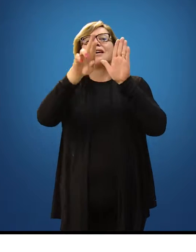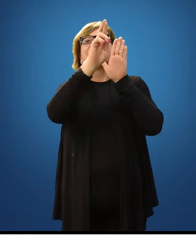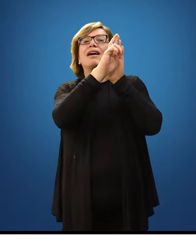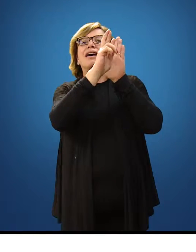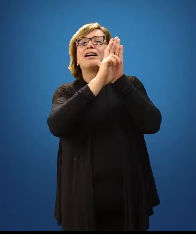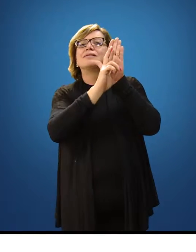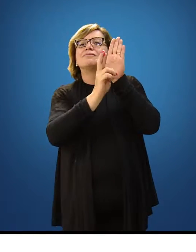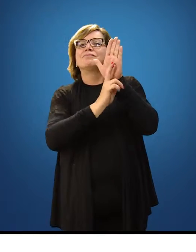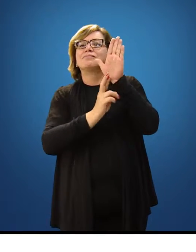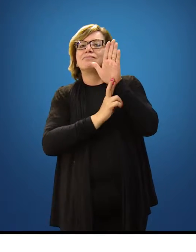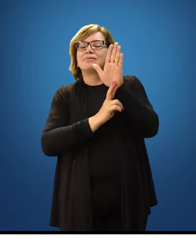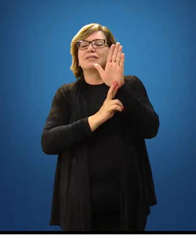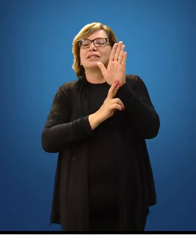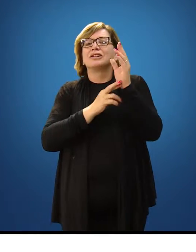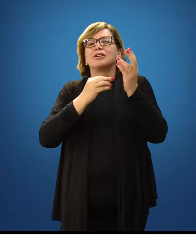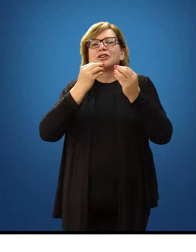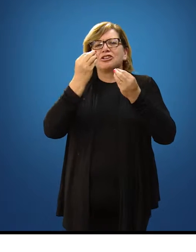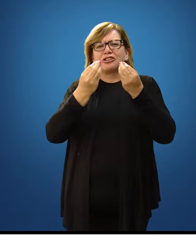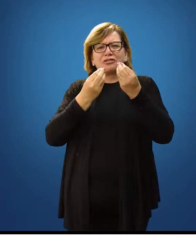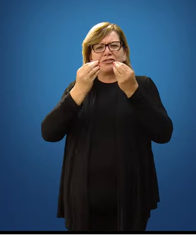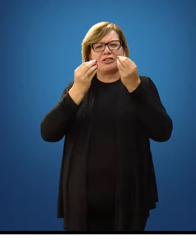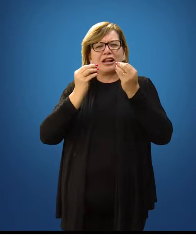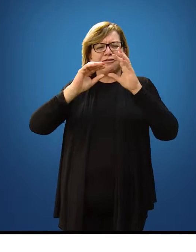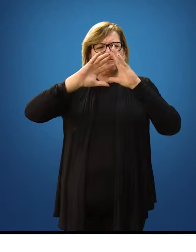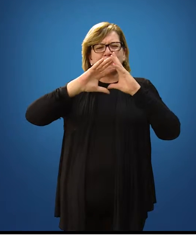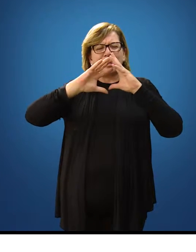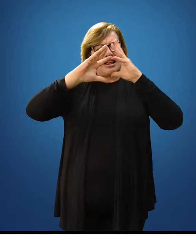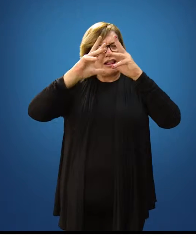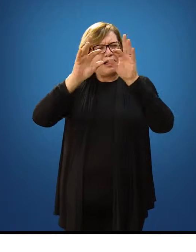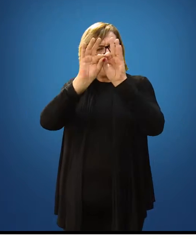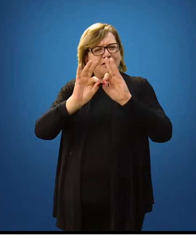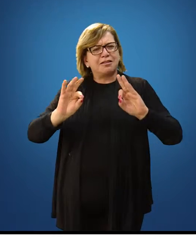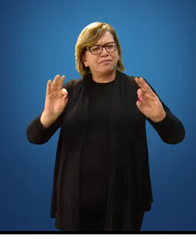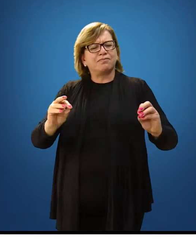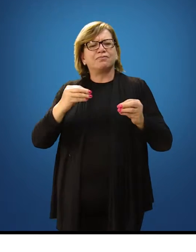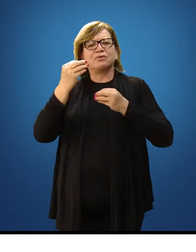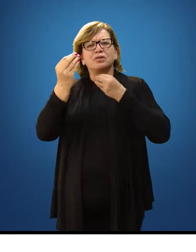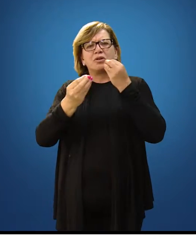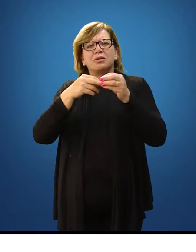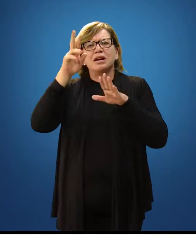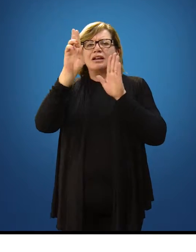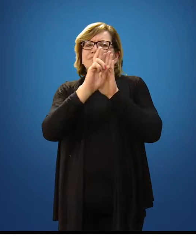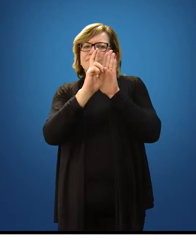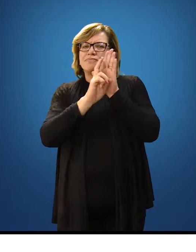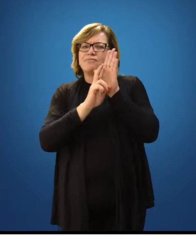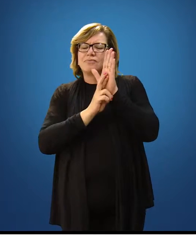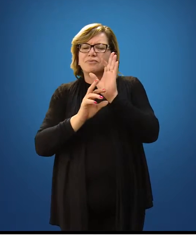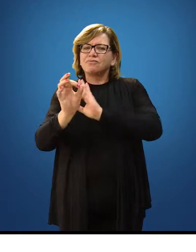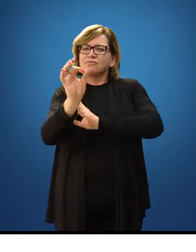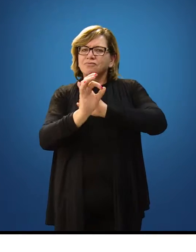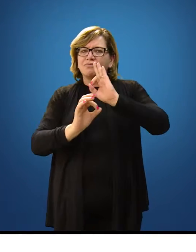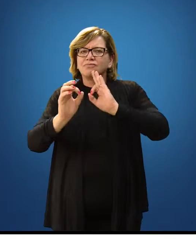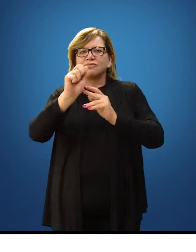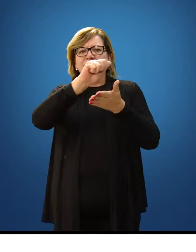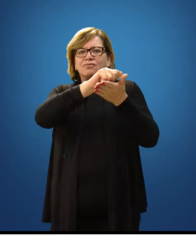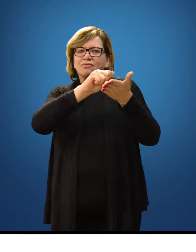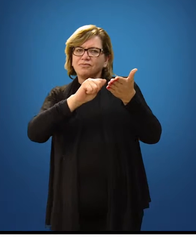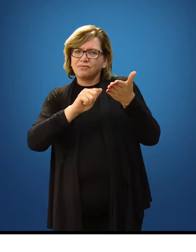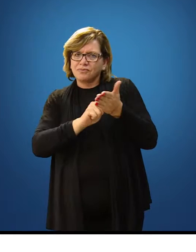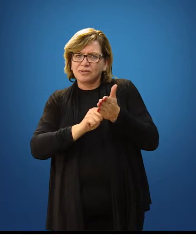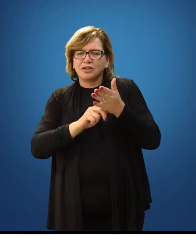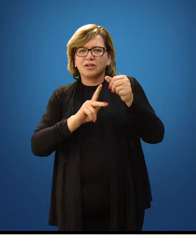normas, de forma bem geral, assim, quais são as normas para a construção de artigos